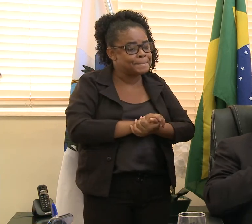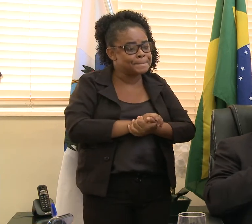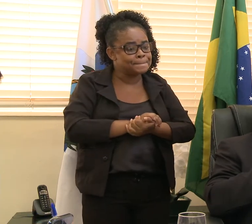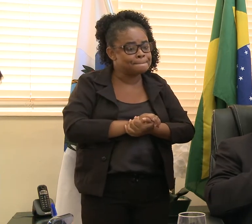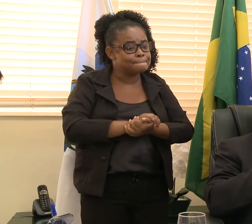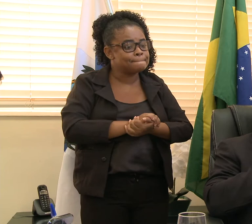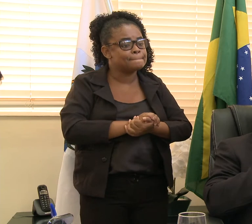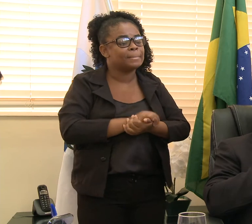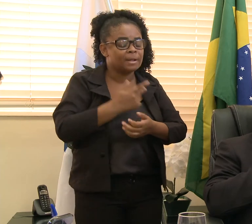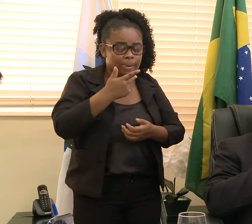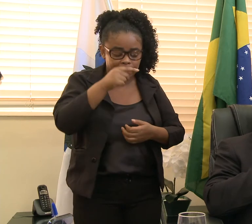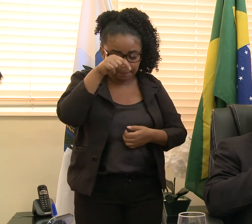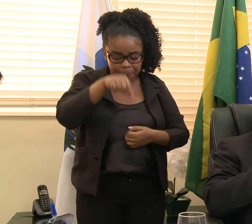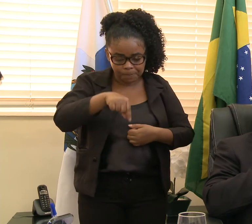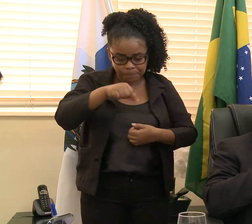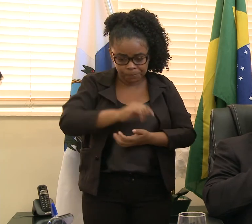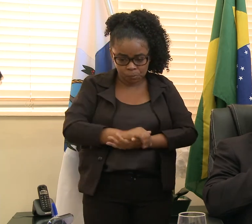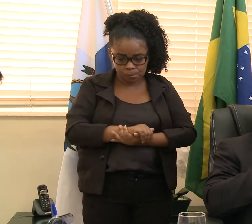Quero deixar aqui